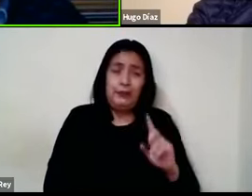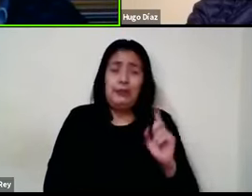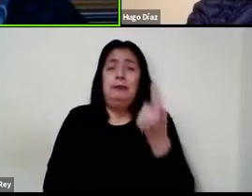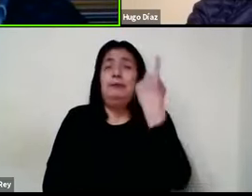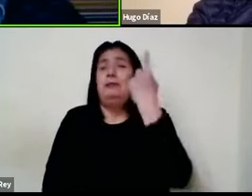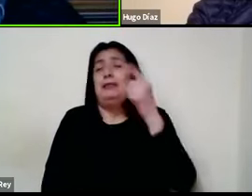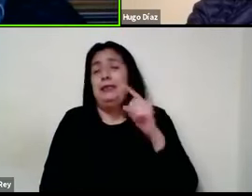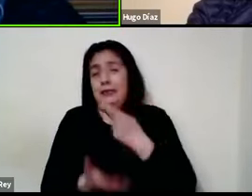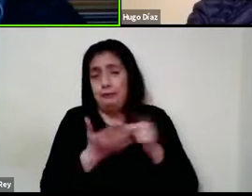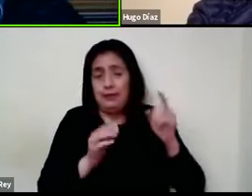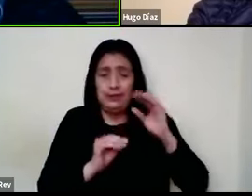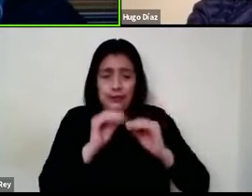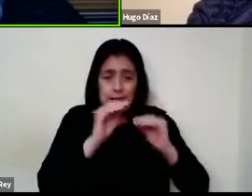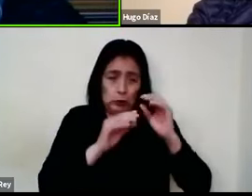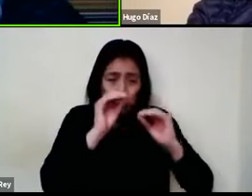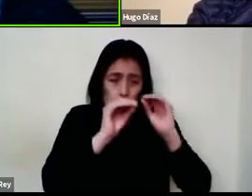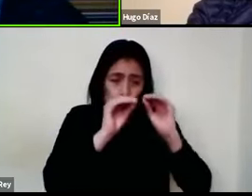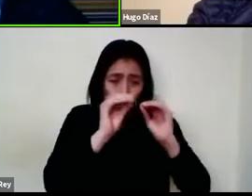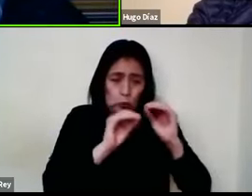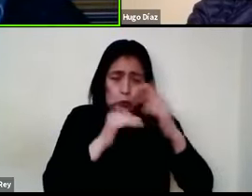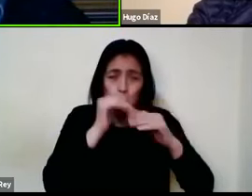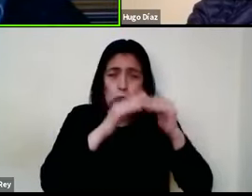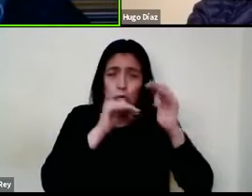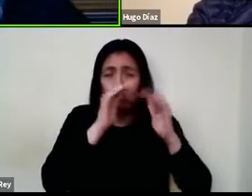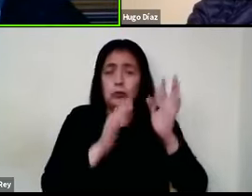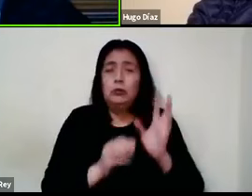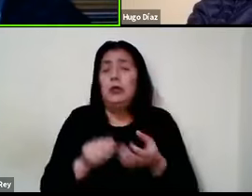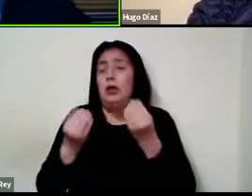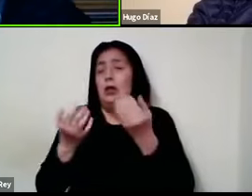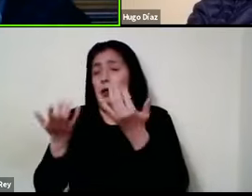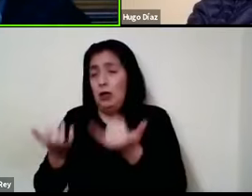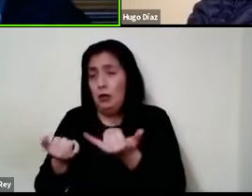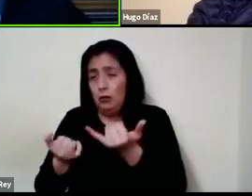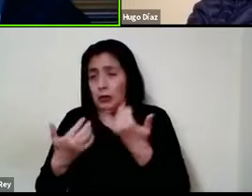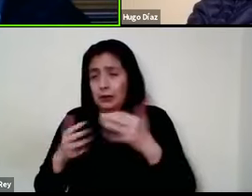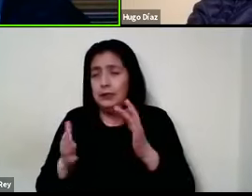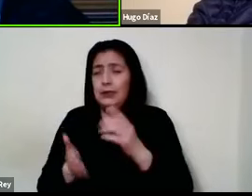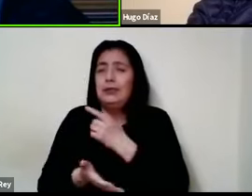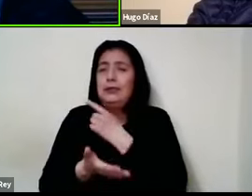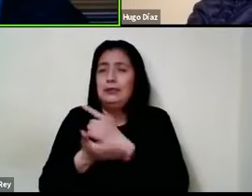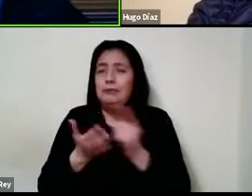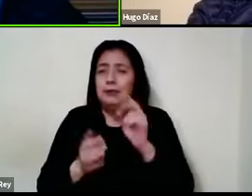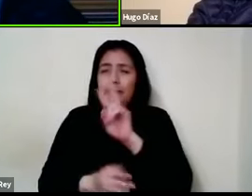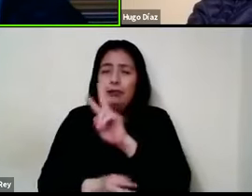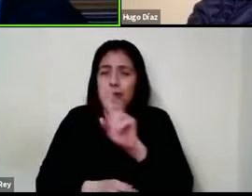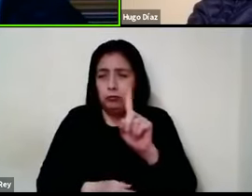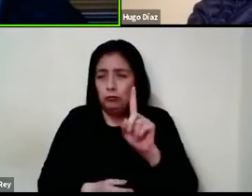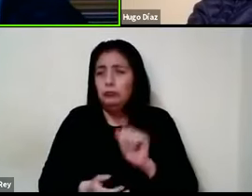construcción, y me preguntas cómo es Kipi ahora que estamos en la semana 21,